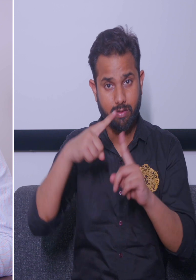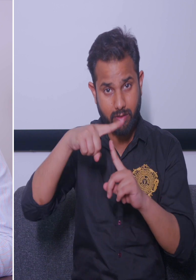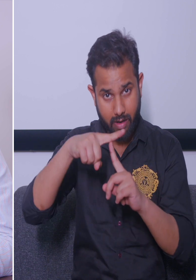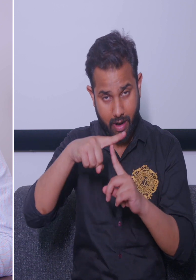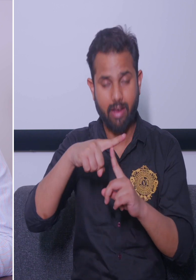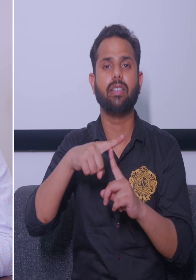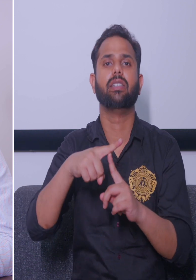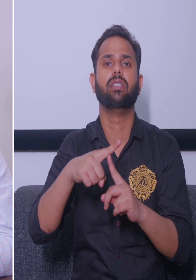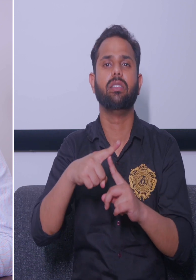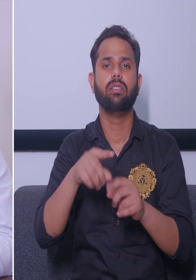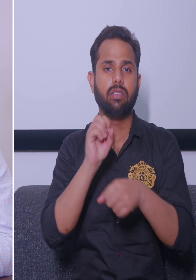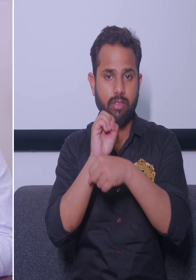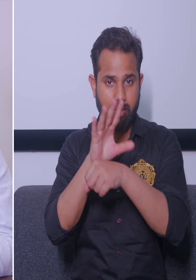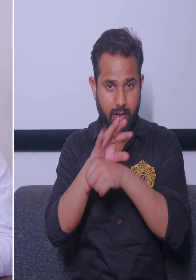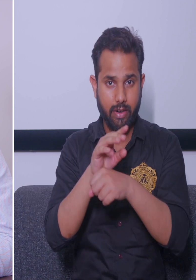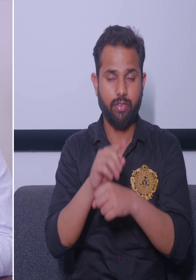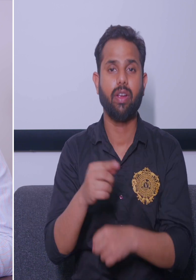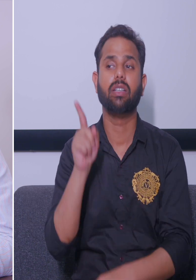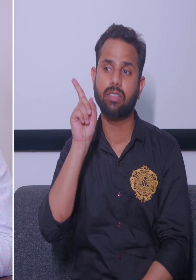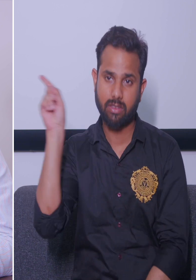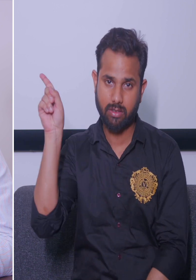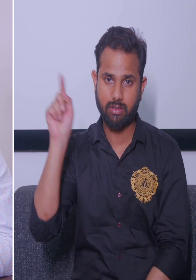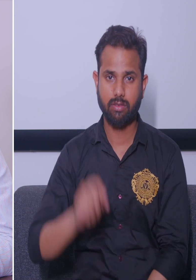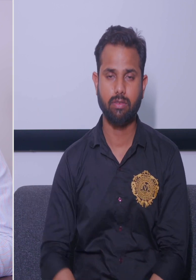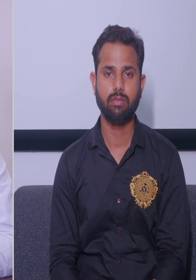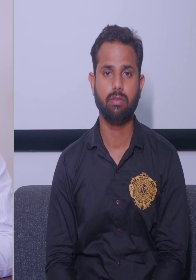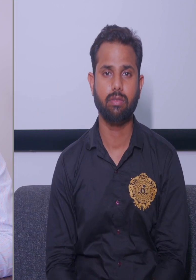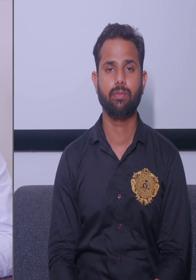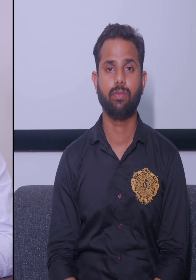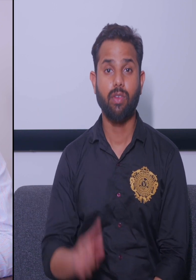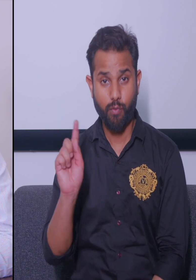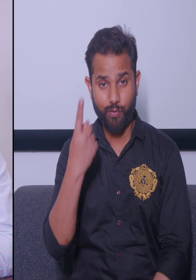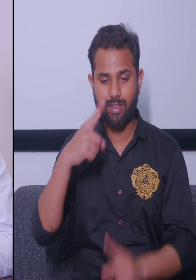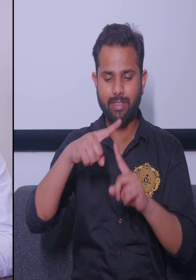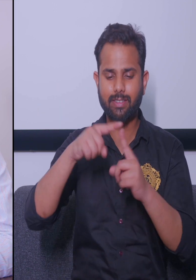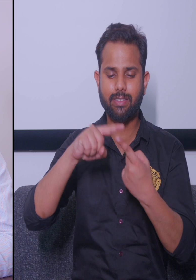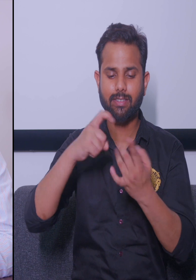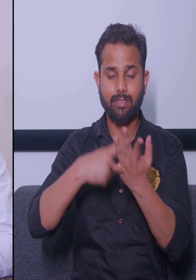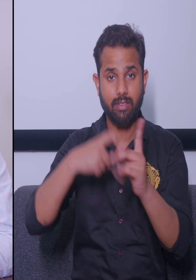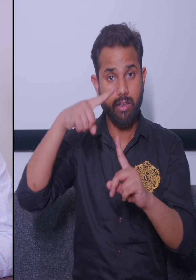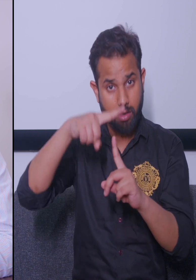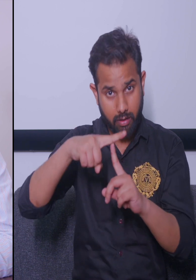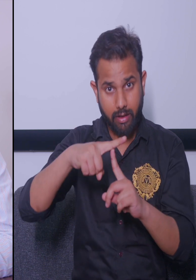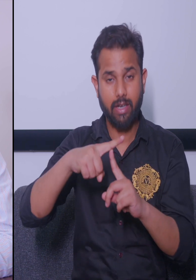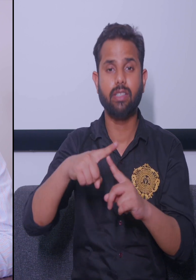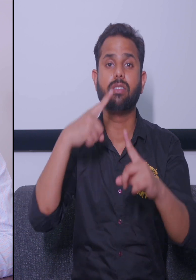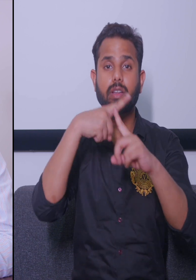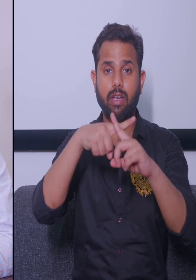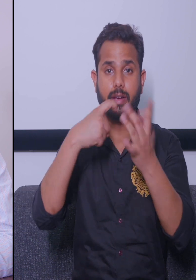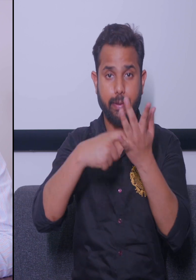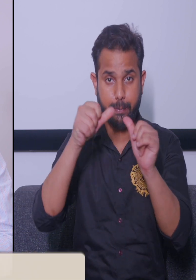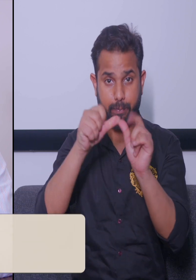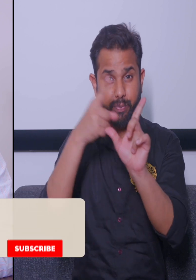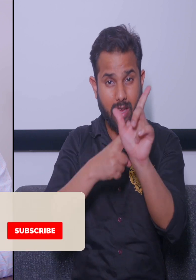बेरियम रेडियोग्राफी, अपर जीआई एंडोस्कोपी और कुछ लेबोरेटरी टेस्ट्स। बेरियम कंट्रास्ट रेडियोग्राफी एक ऐसा टेस्ट है जिसमें एक्सरे